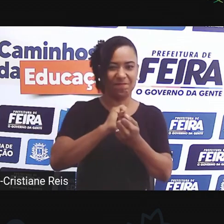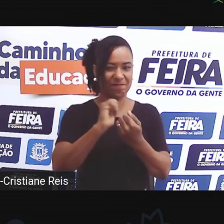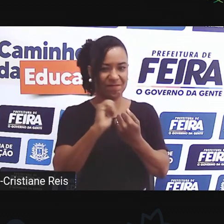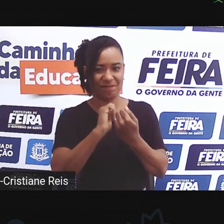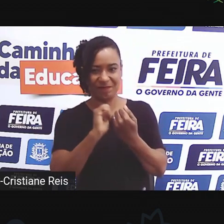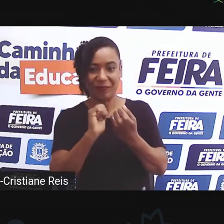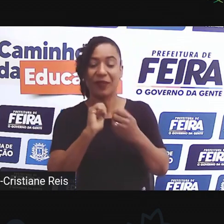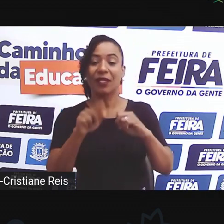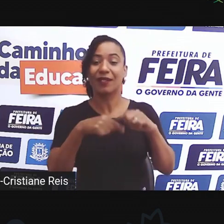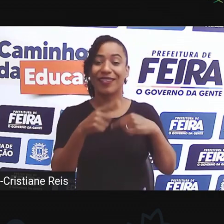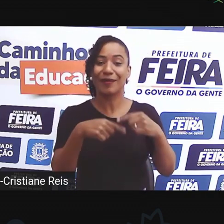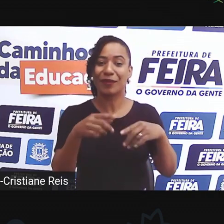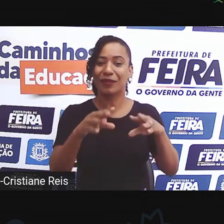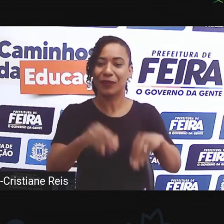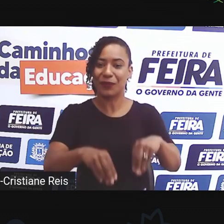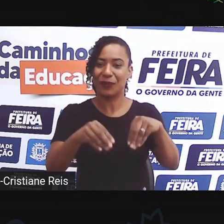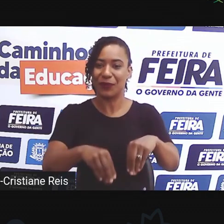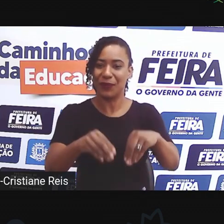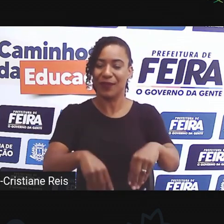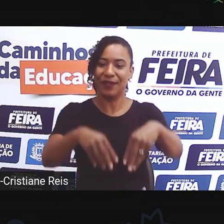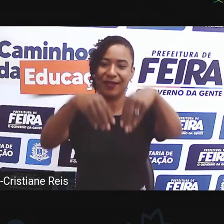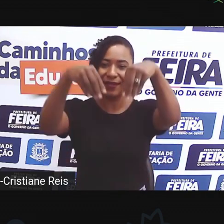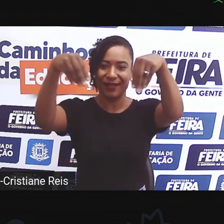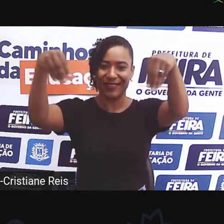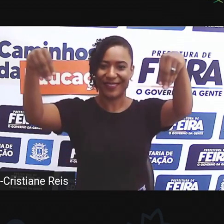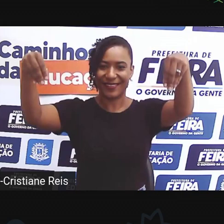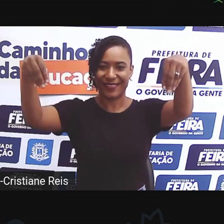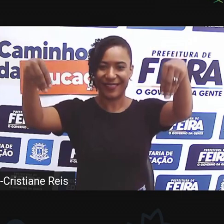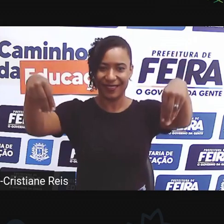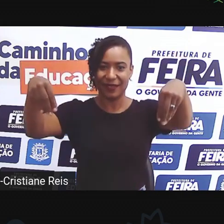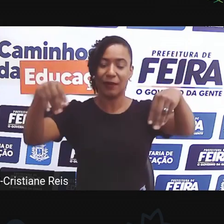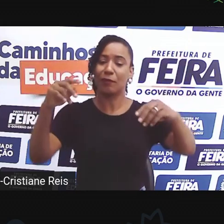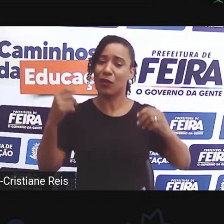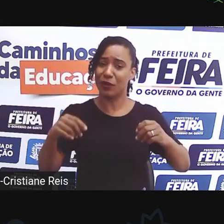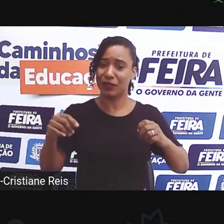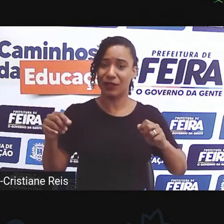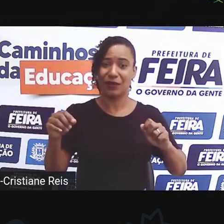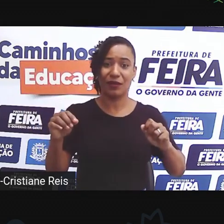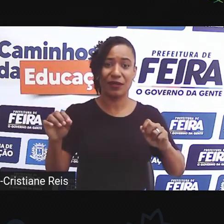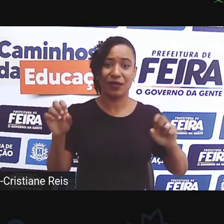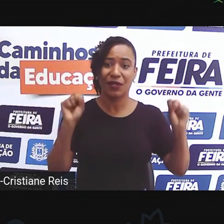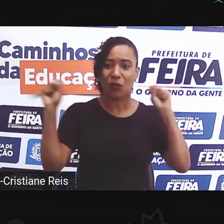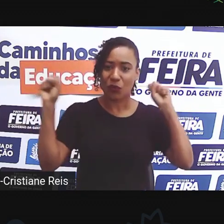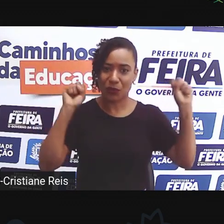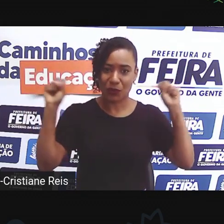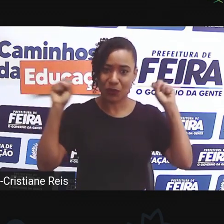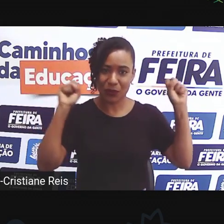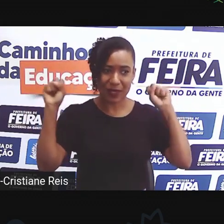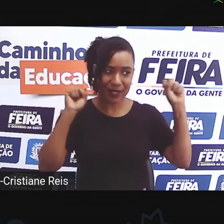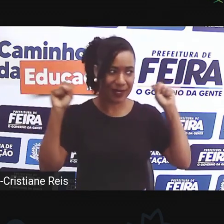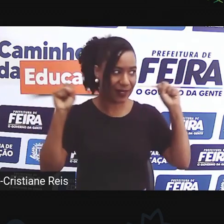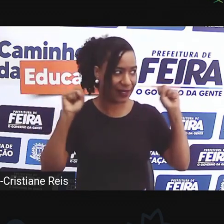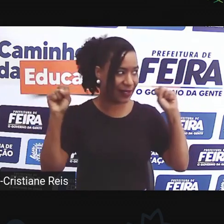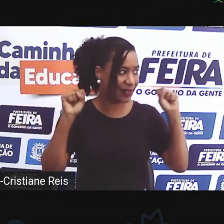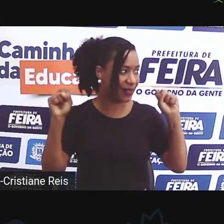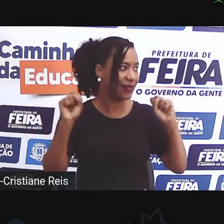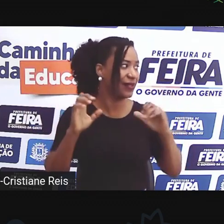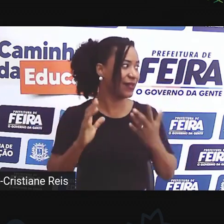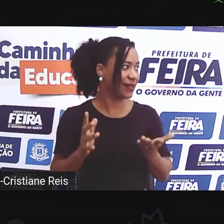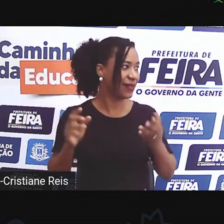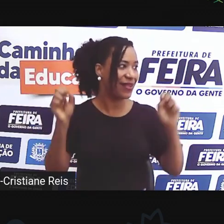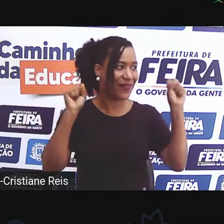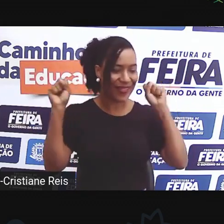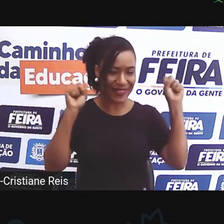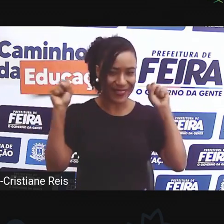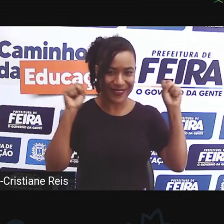e depois colocar para secar. A gente pode usar uma toalha. Nossa, eu tinha uma toalha por aqui. Ah, faz de conta que eu